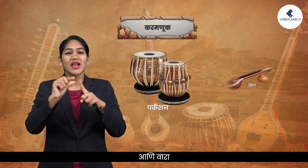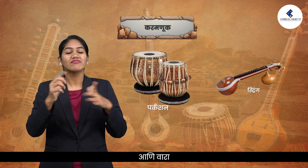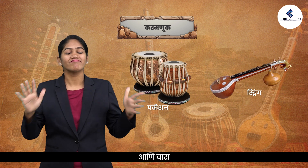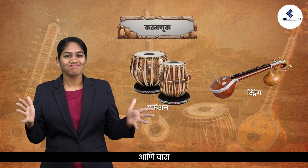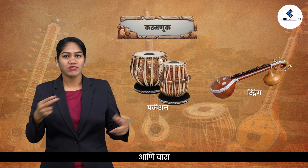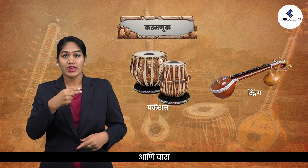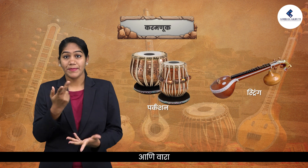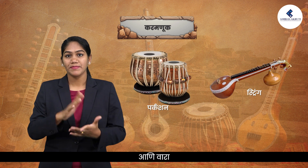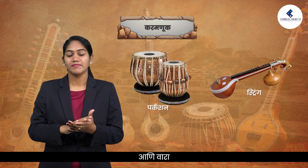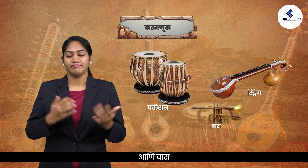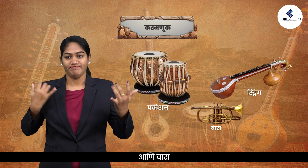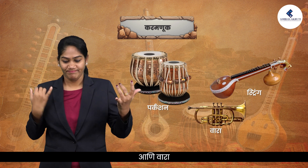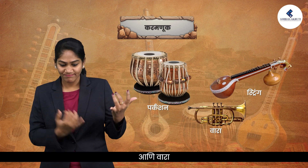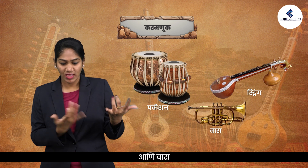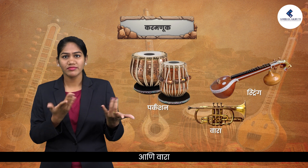आणि वारा